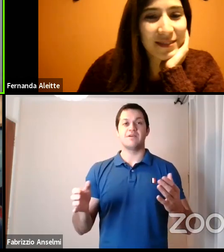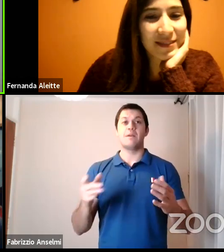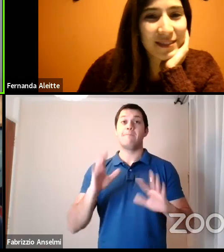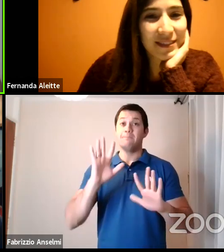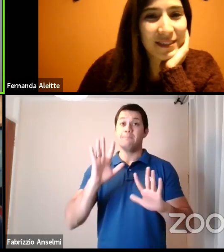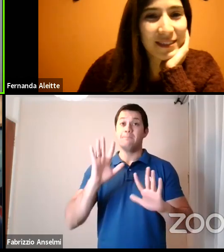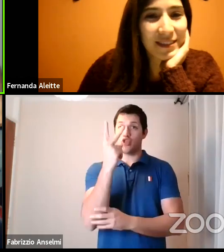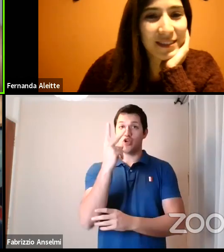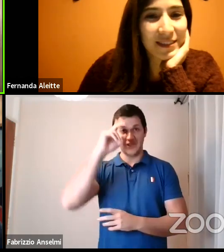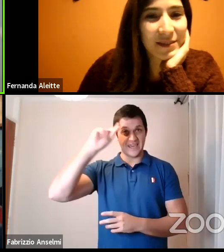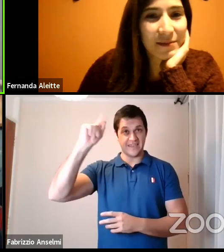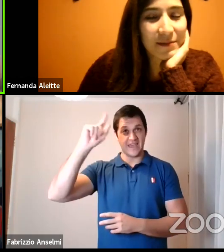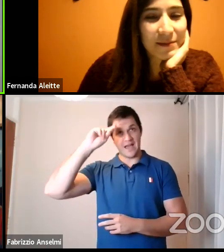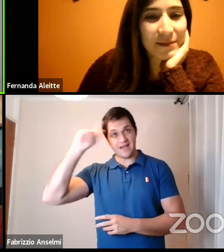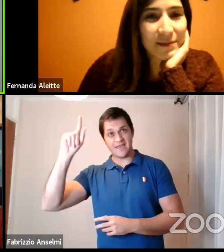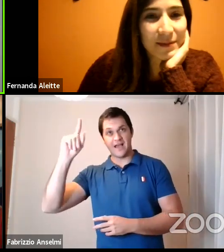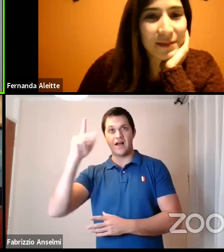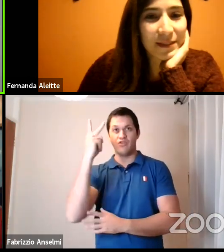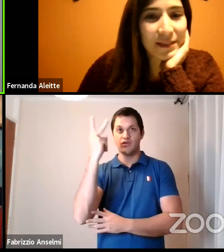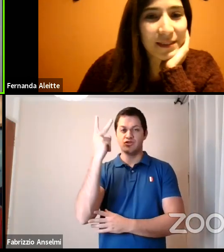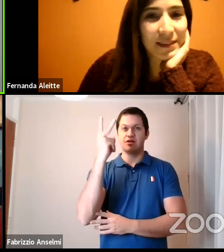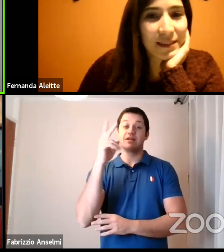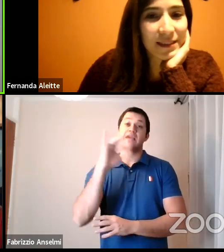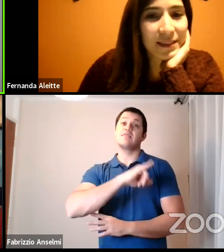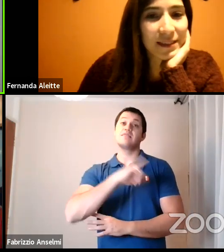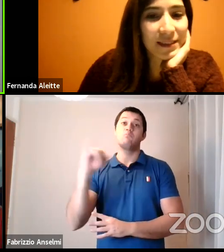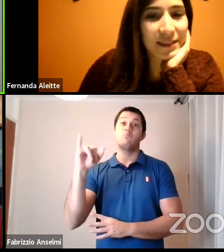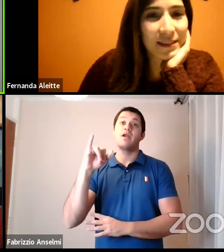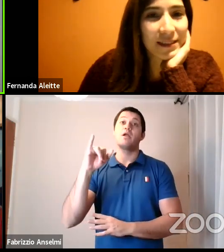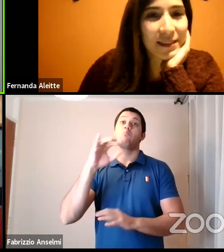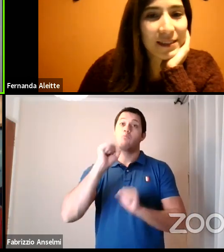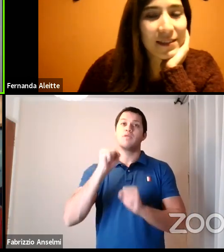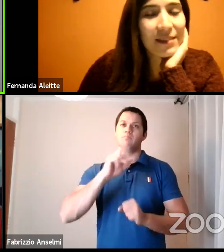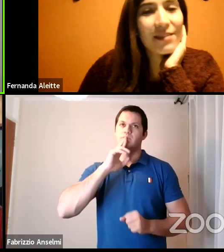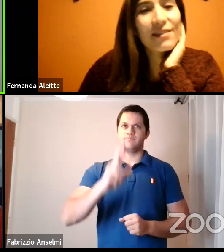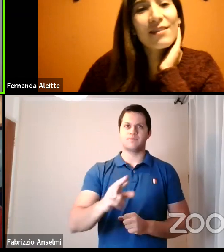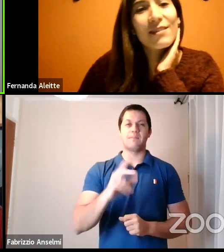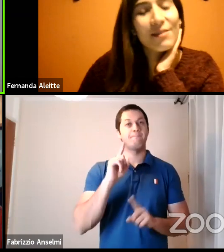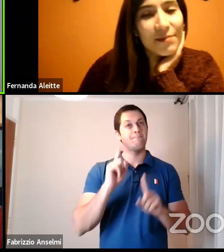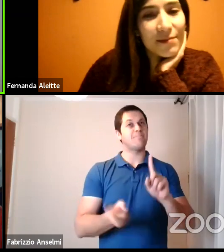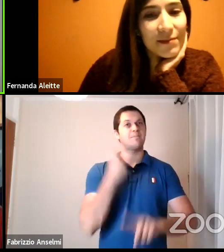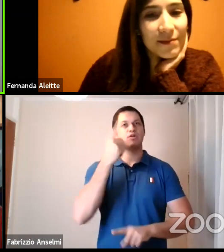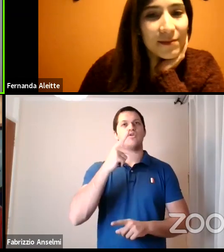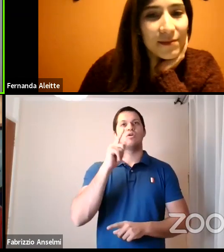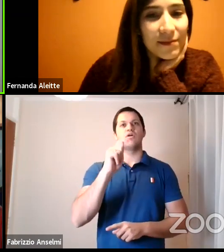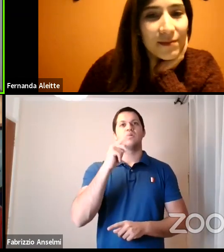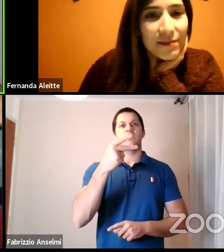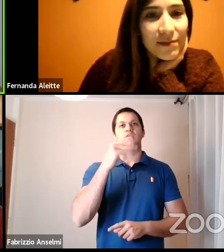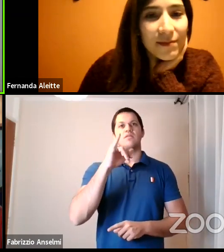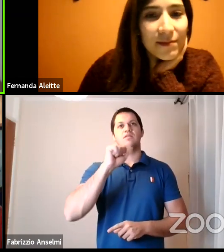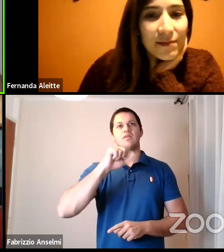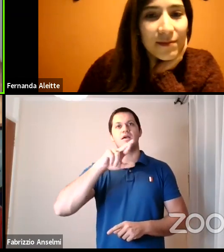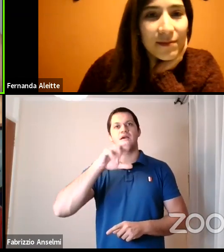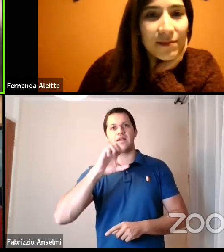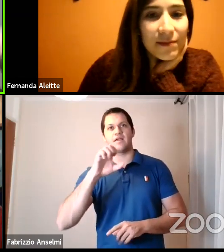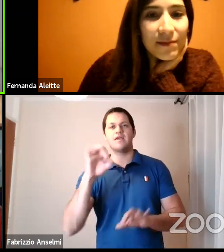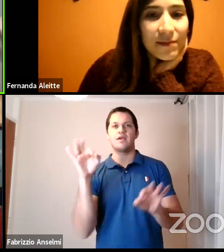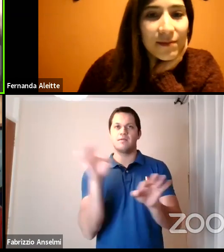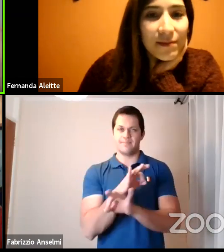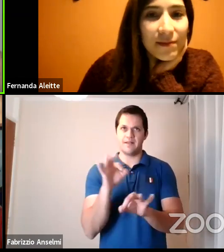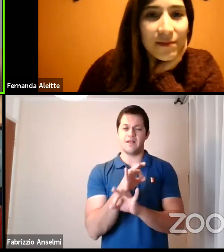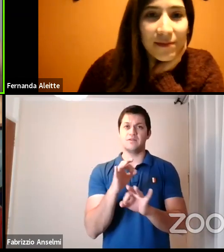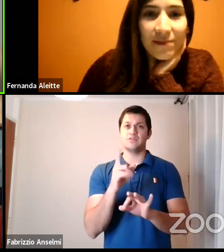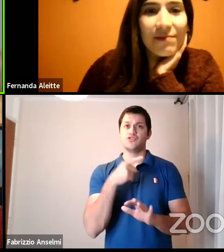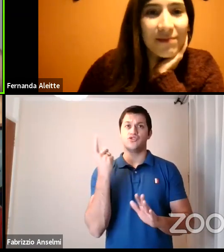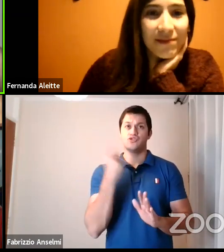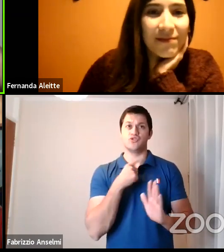dando vuelta que tal vez las podemos tomar en otra instancia. Primero, Tiare hace una pregunta que habla sobre, en particular sobre si hemos visto la brecha de género